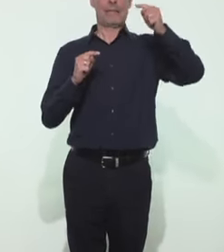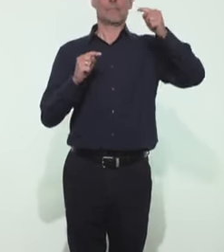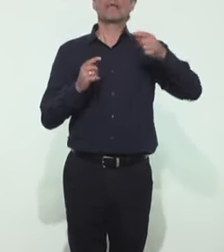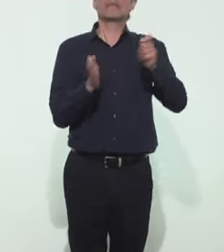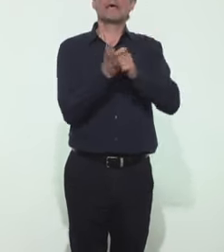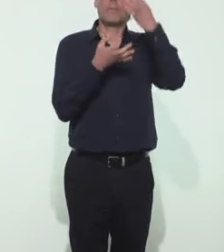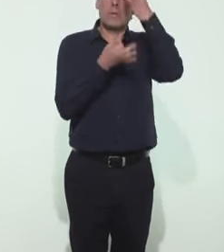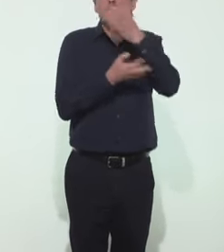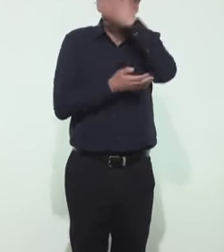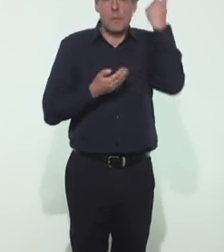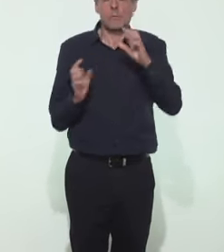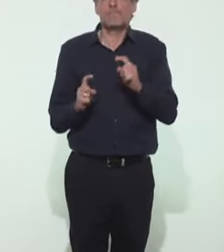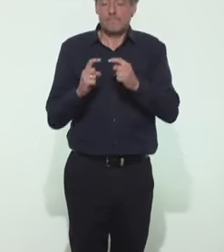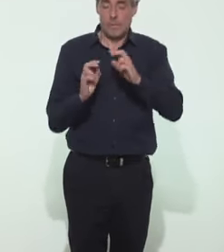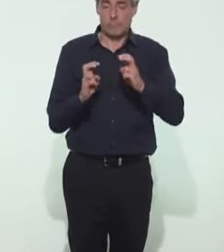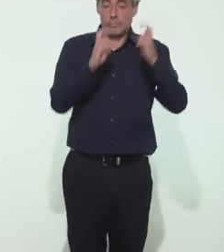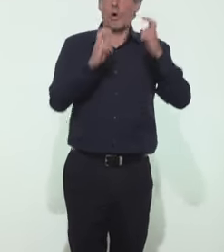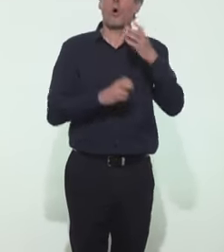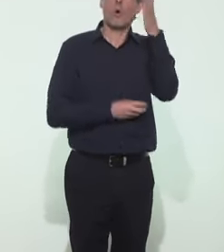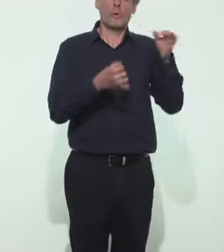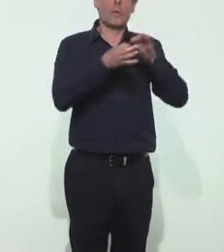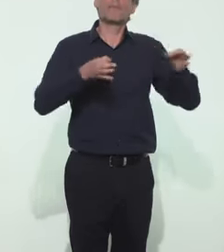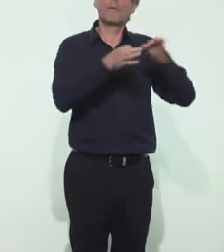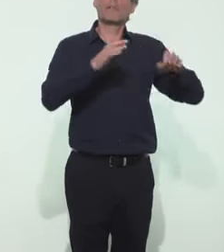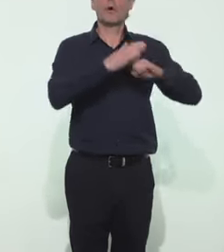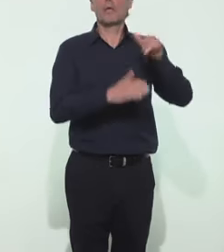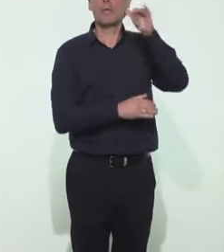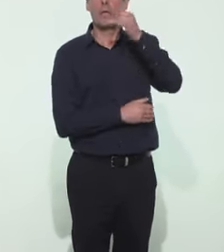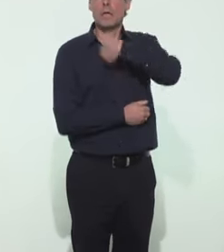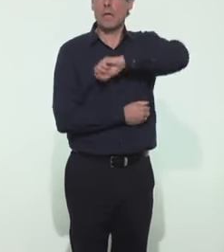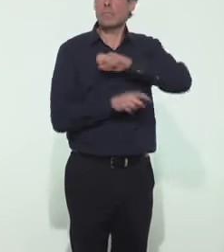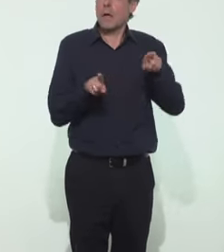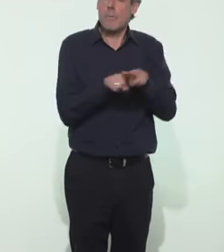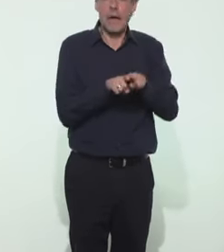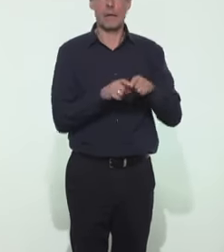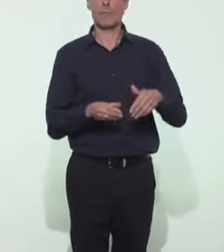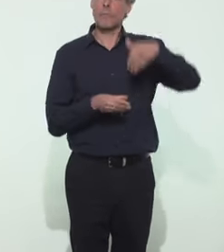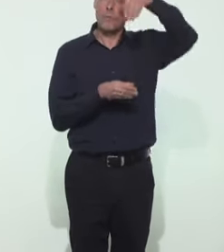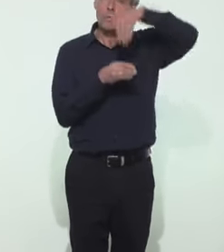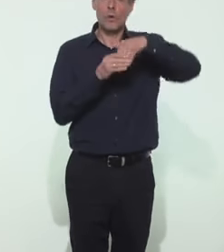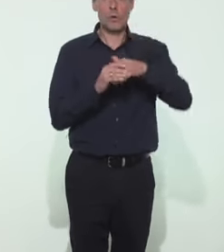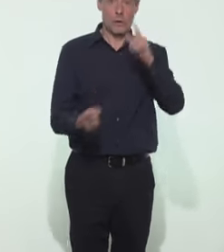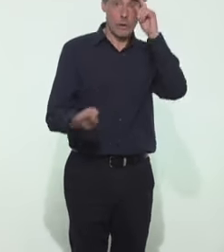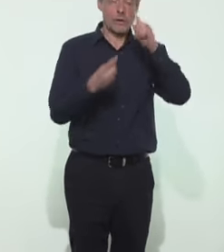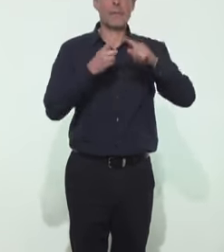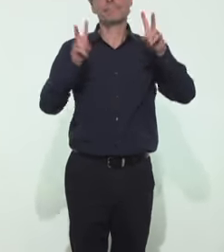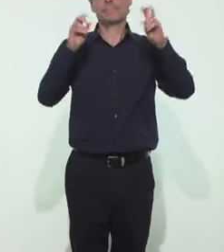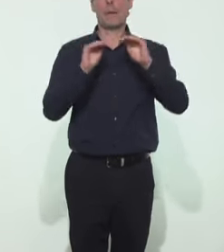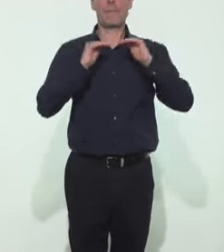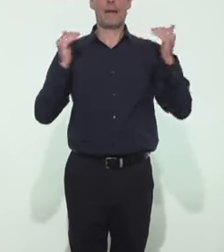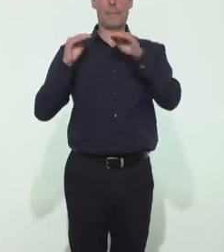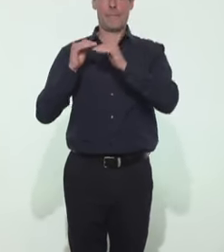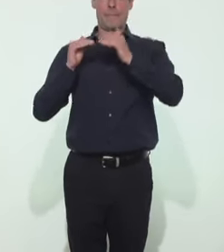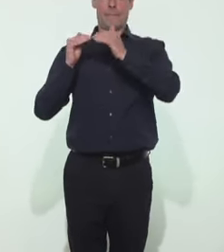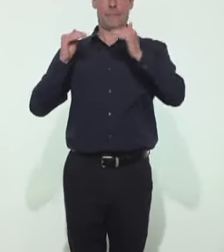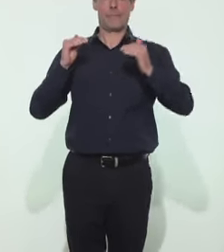exacte de ce pic vous savez que d'autres pays s'en approche aussi l'italie et l'espagne avec notamment un enjeu de plateau et